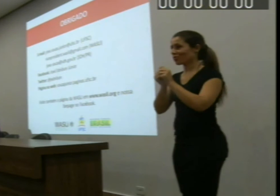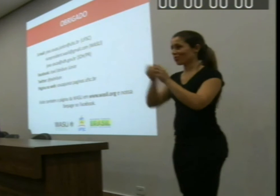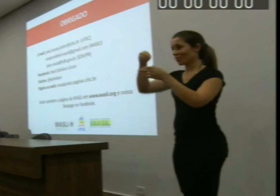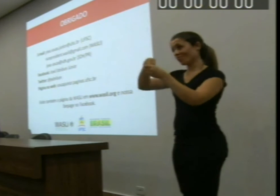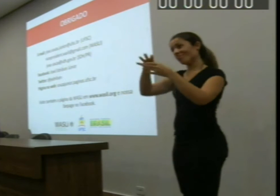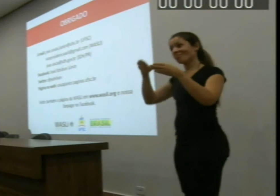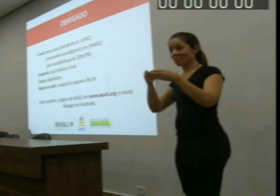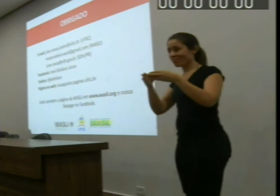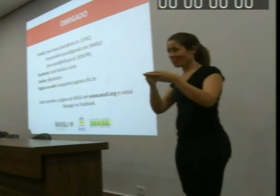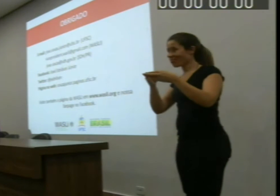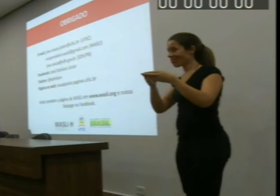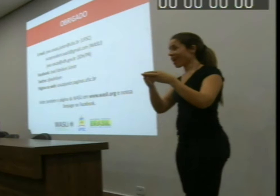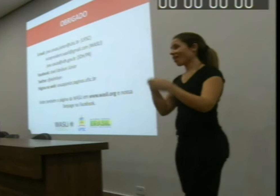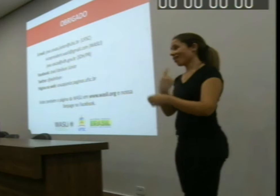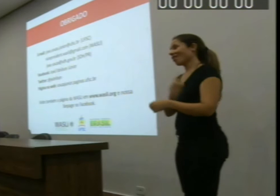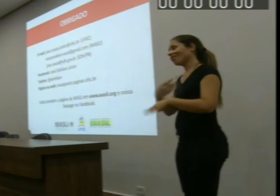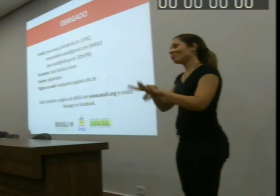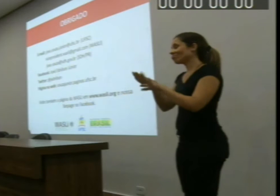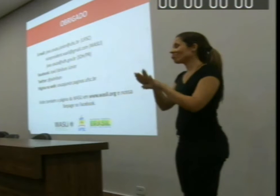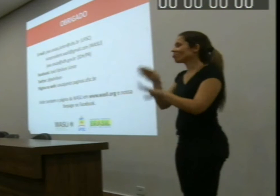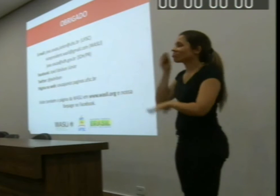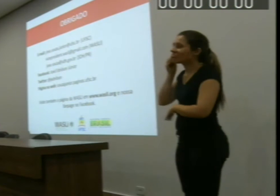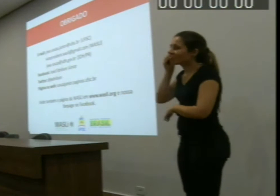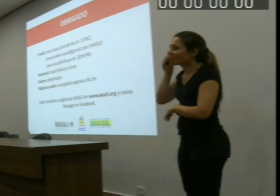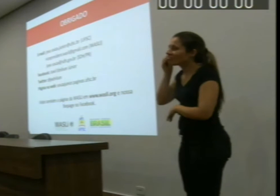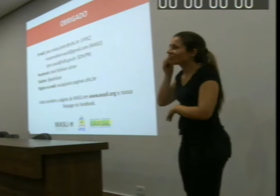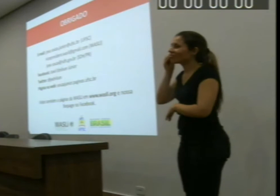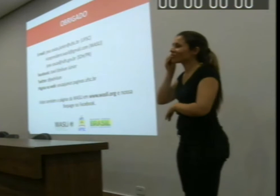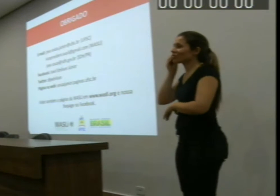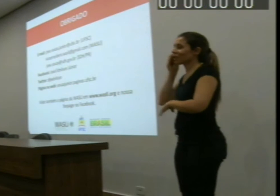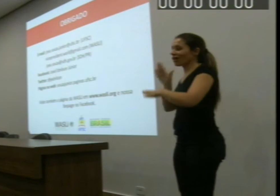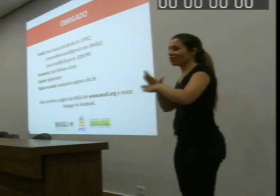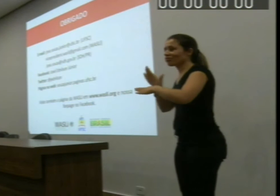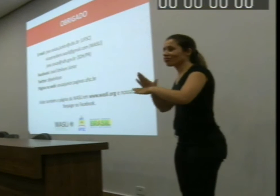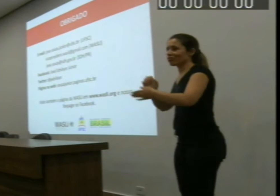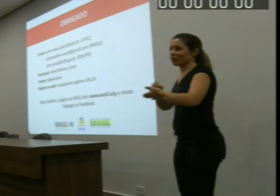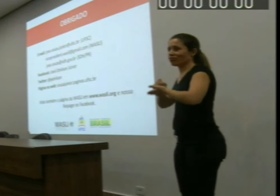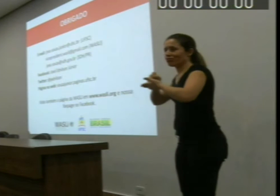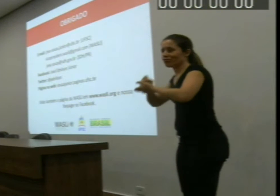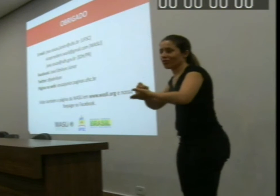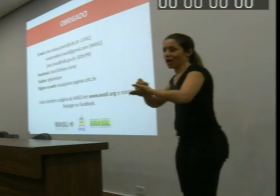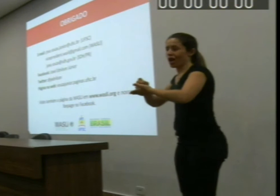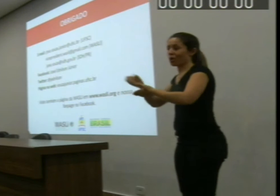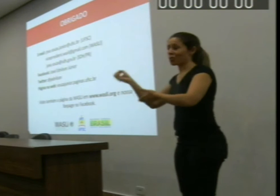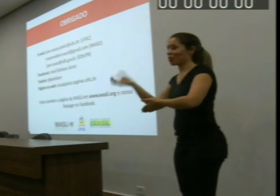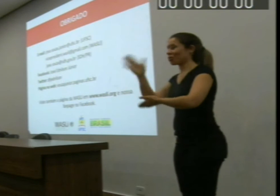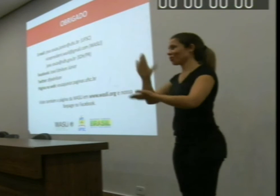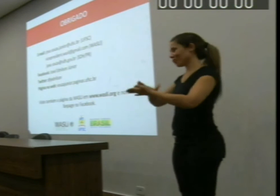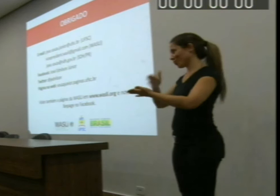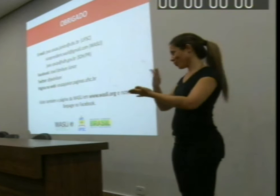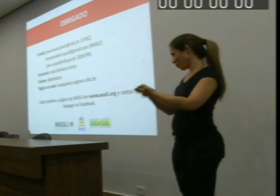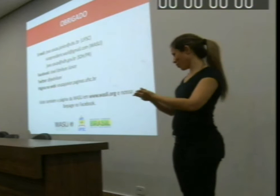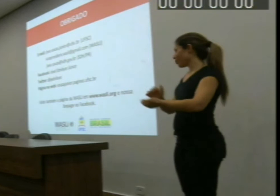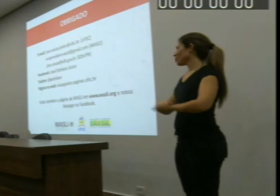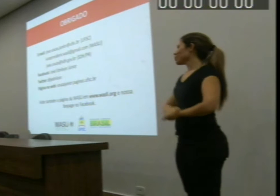ter também a experiência de de de apadrinhar um um colega novo né eu espero ter essa experiência